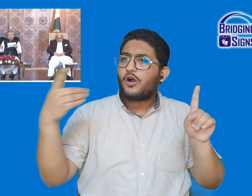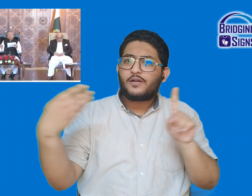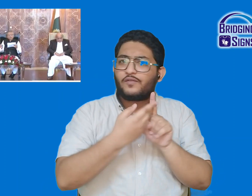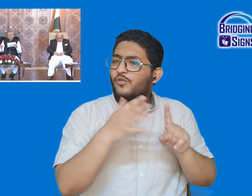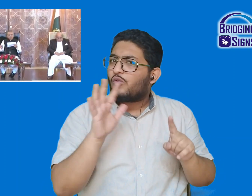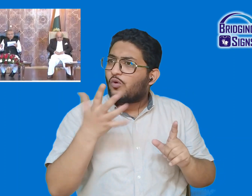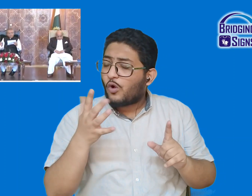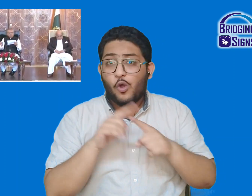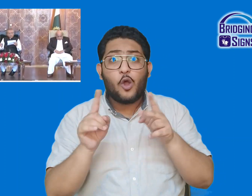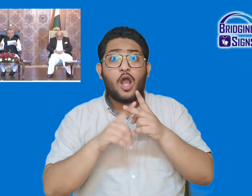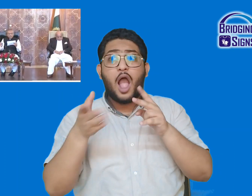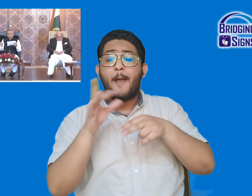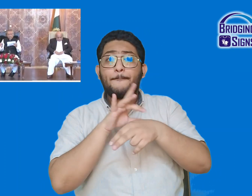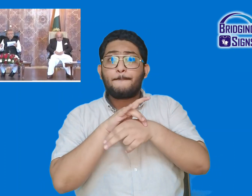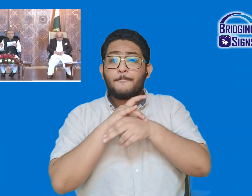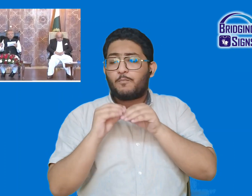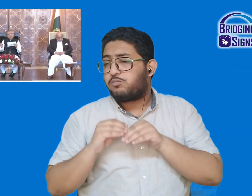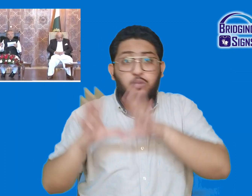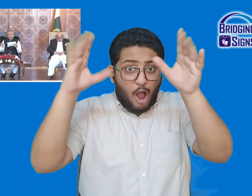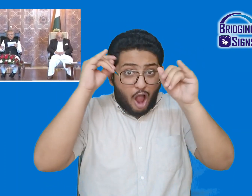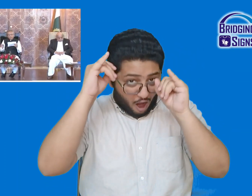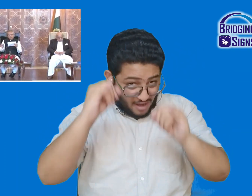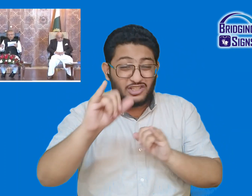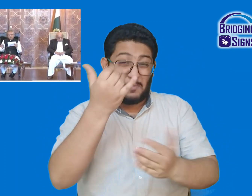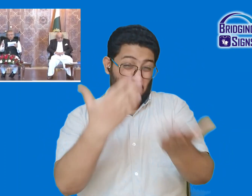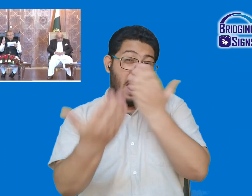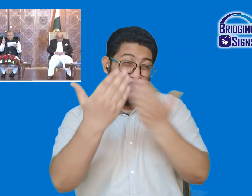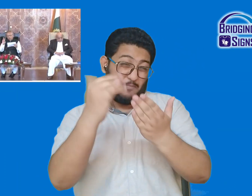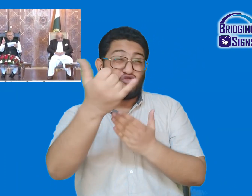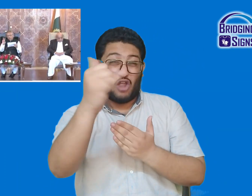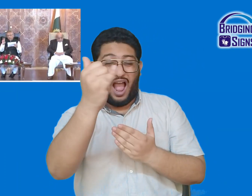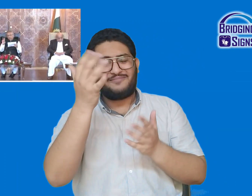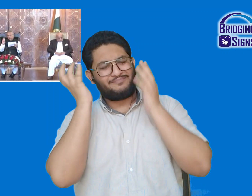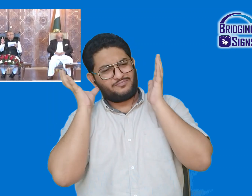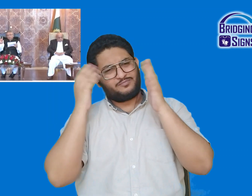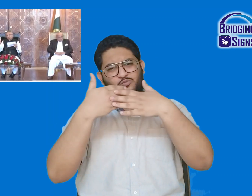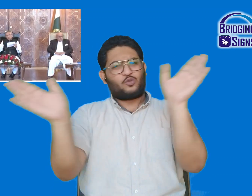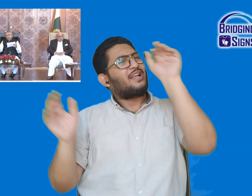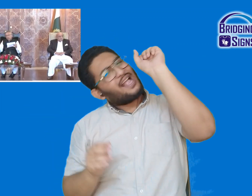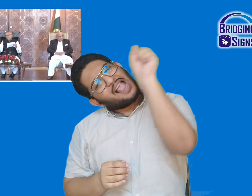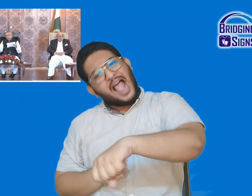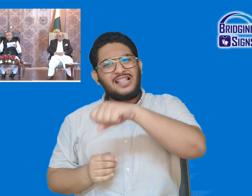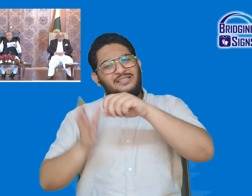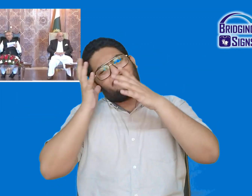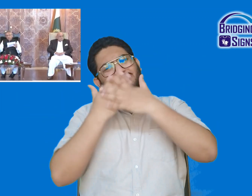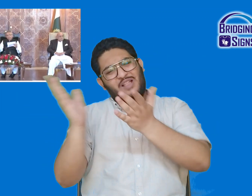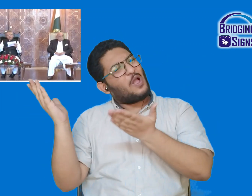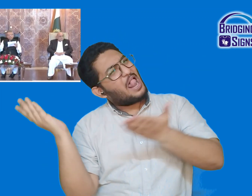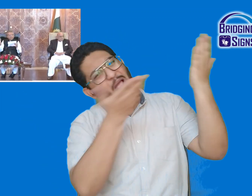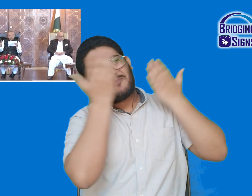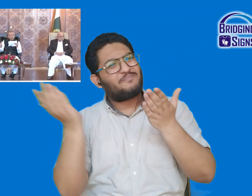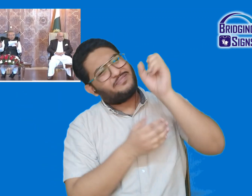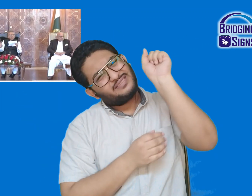یا متاثرین کی تعداد خطرناک حد تک بڑھ گئی ہے, دونوں صورتوں میں, کہ یا تو ان پر عمل نہیں ہو رہا یا